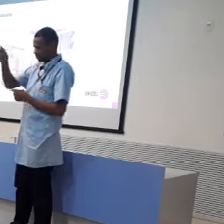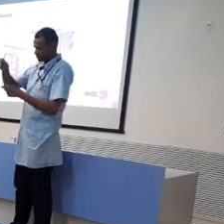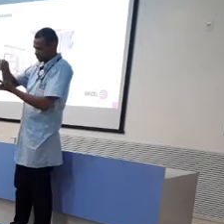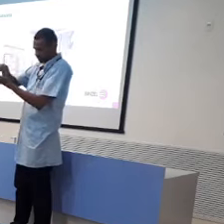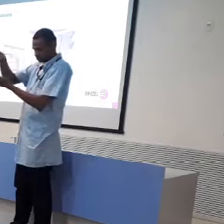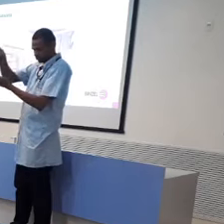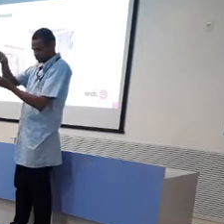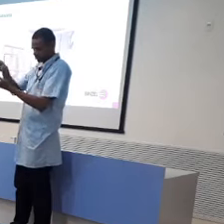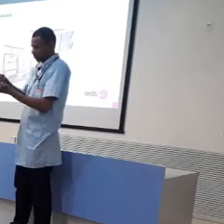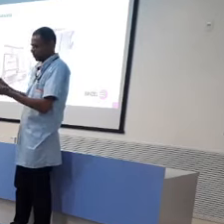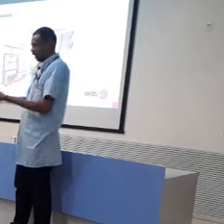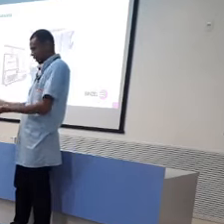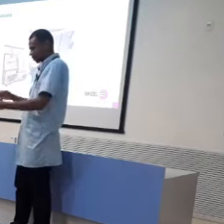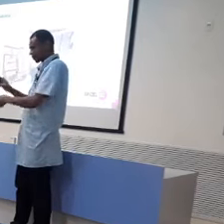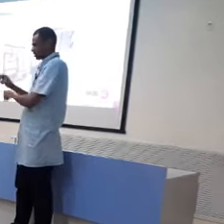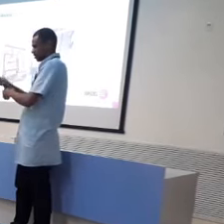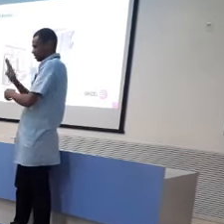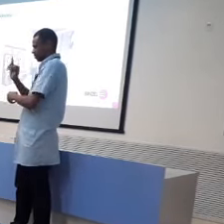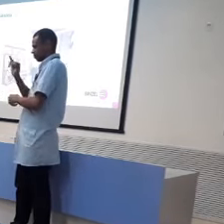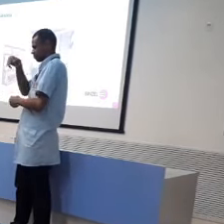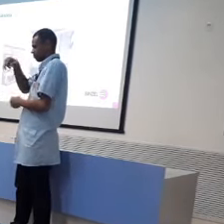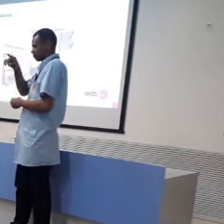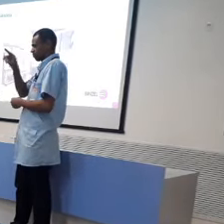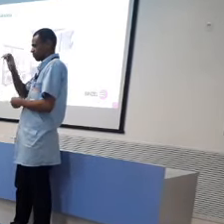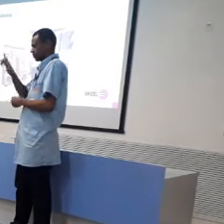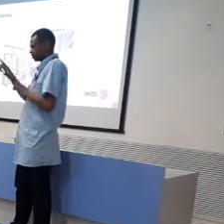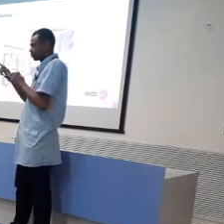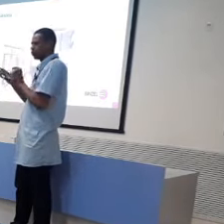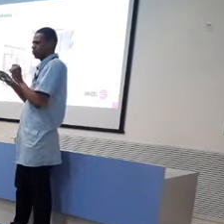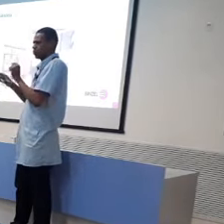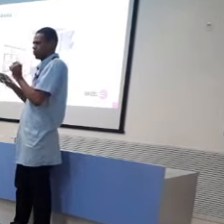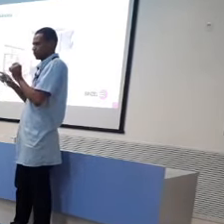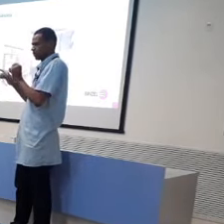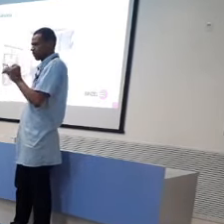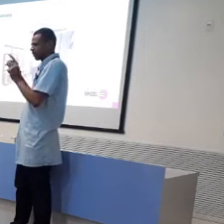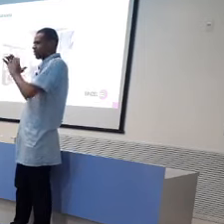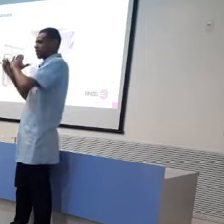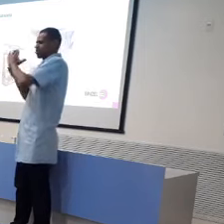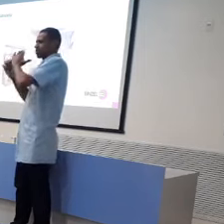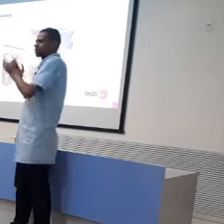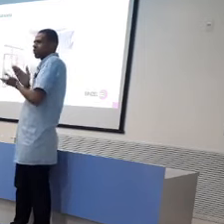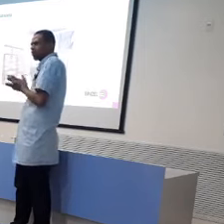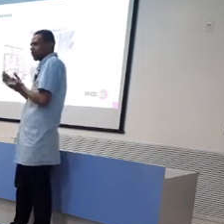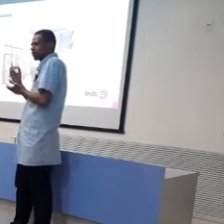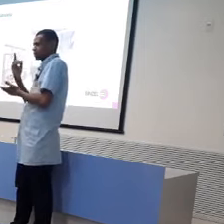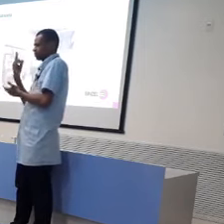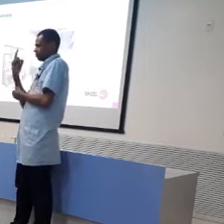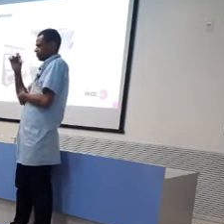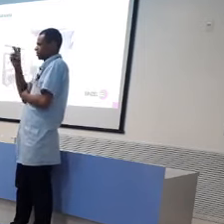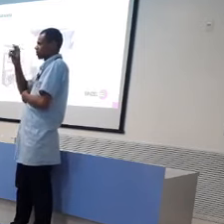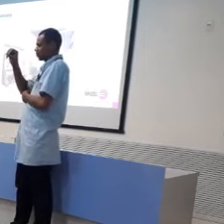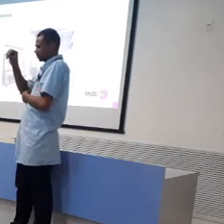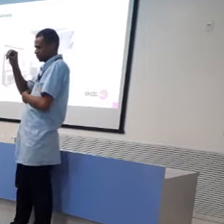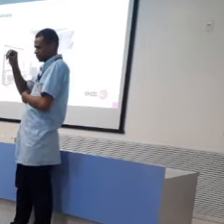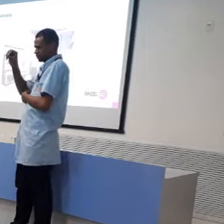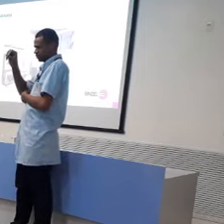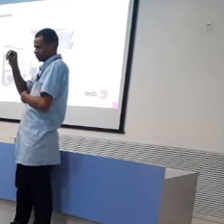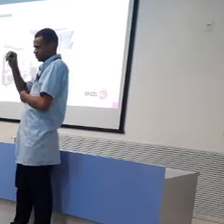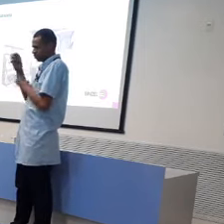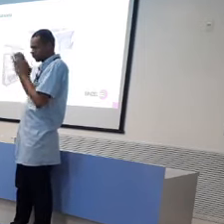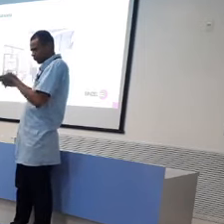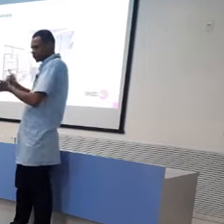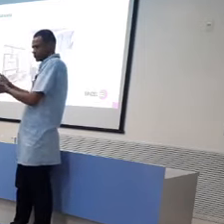falar um pouquinho da Binzel. A Binzel está mais ou menos aí desde 1950.